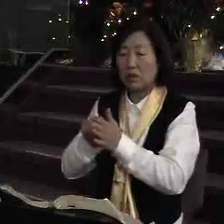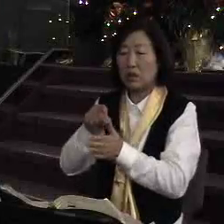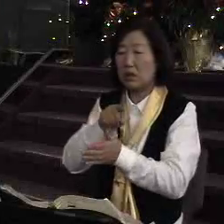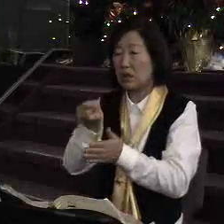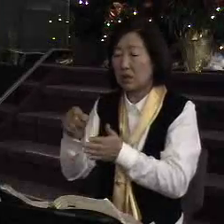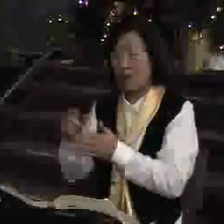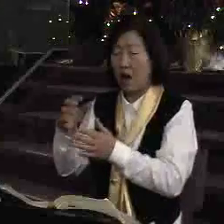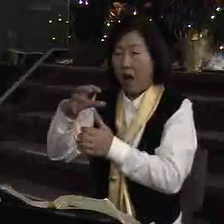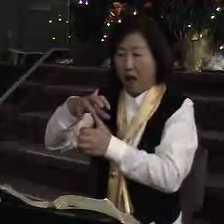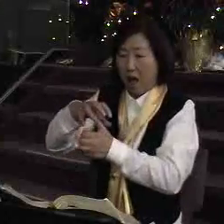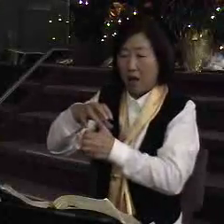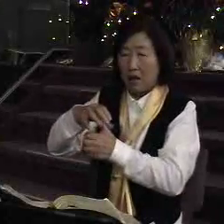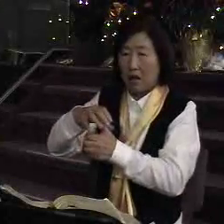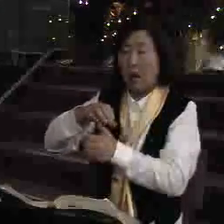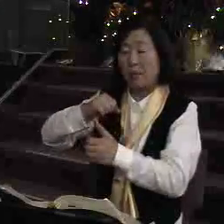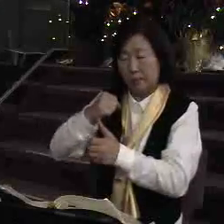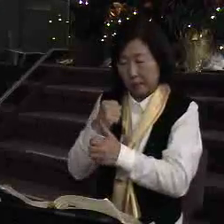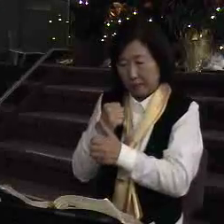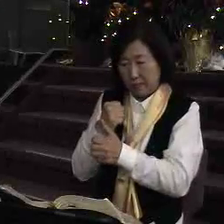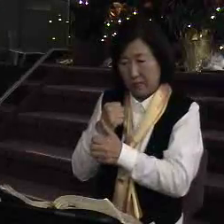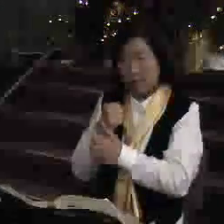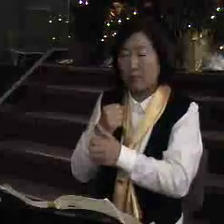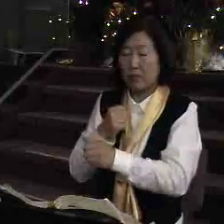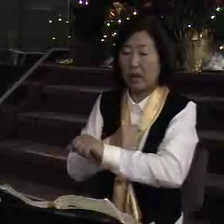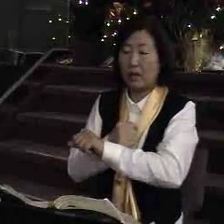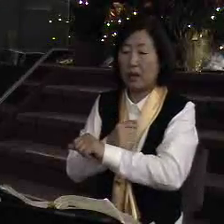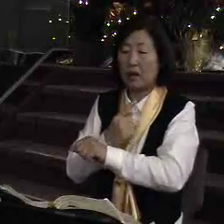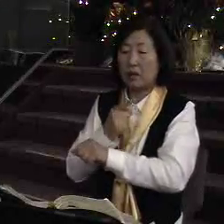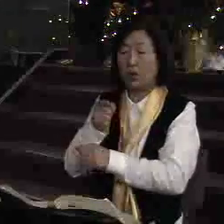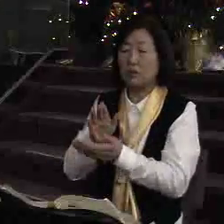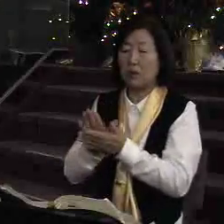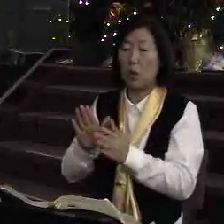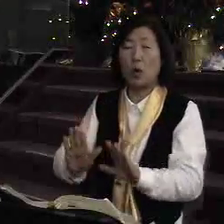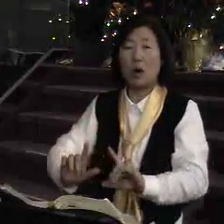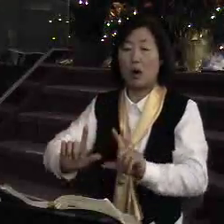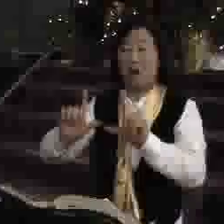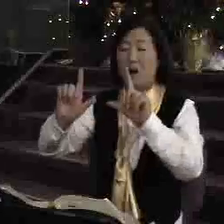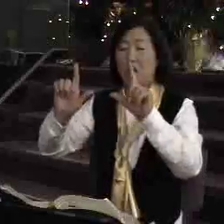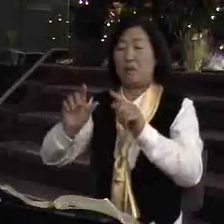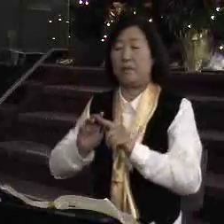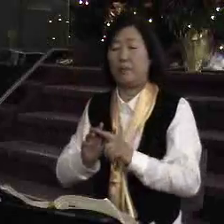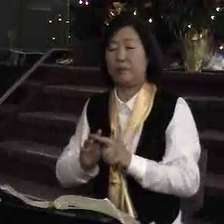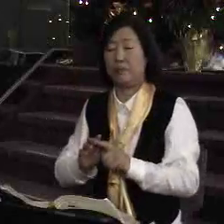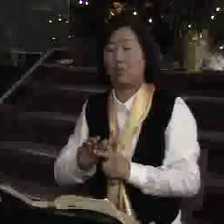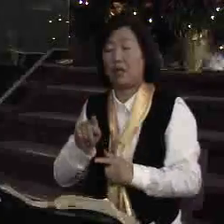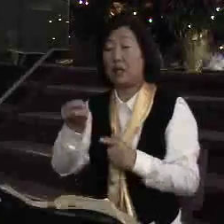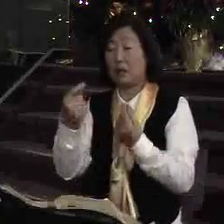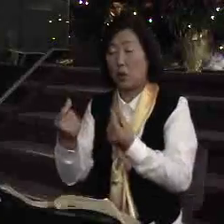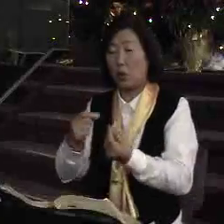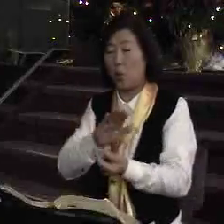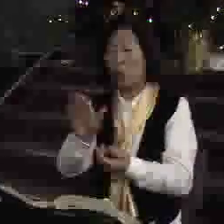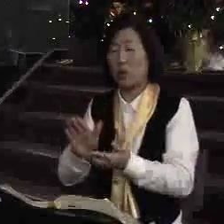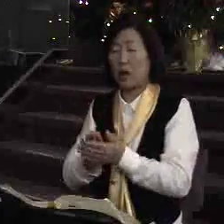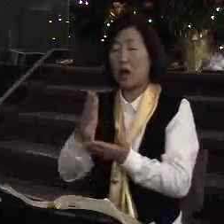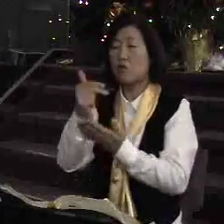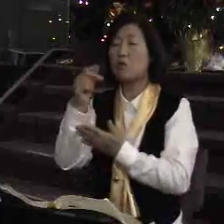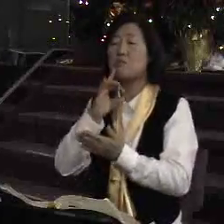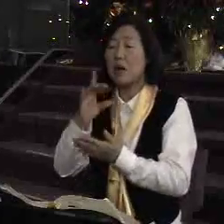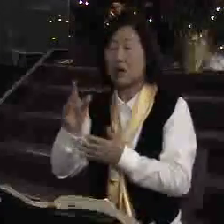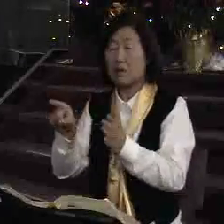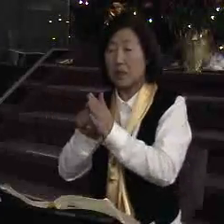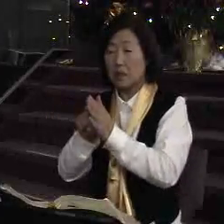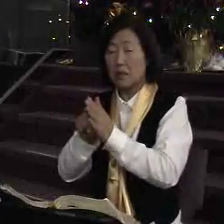그들의 압박에 수응했다는 것입니다. 여러분, 오늘날 이렇게 우리가 그 주님만을